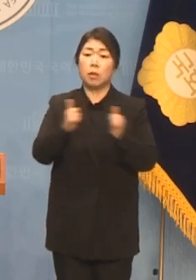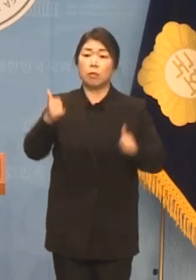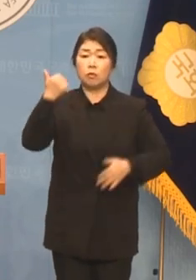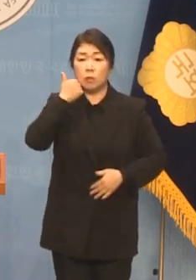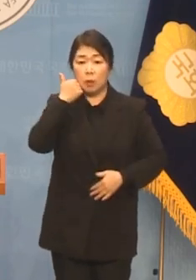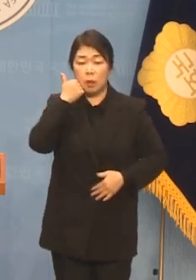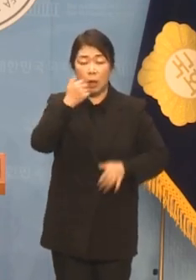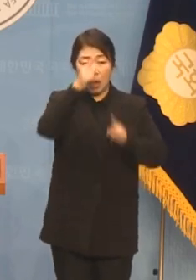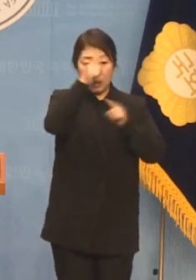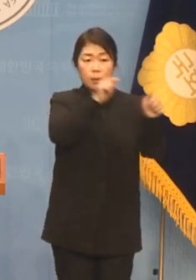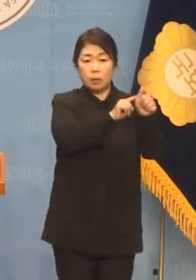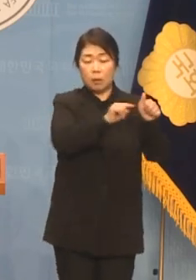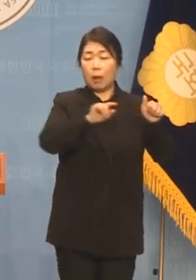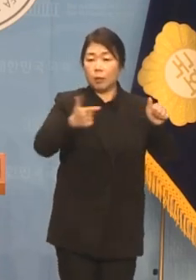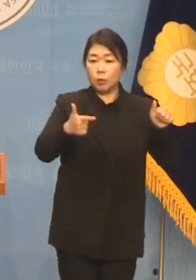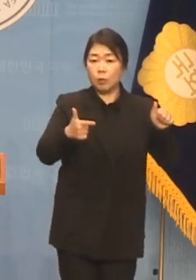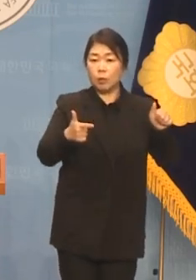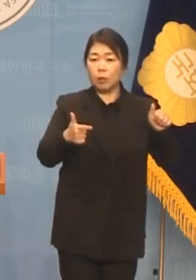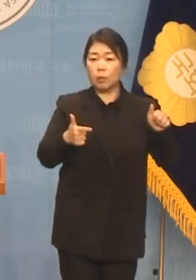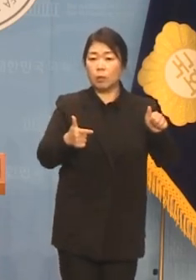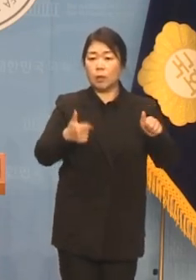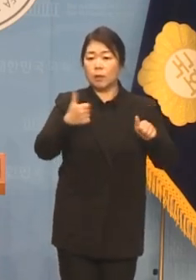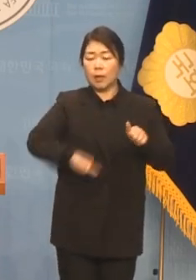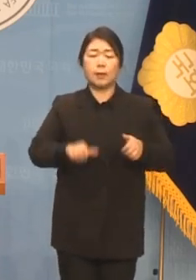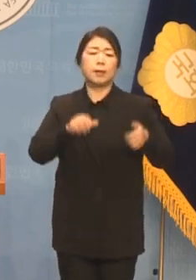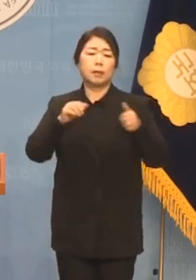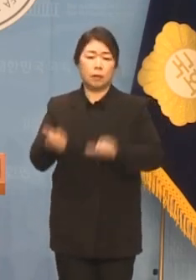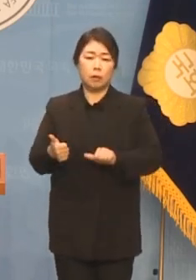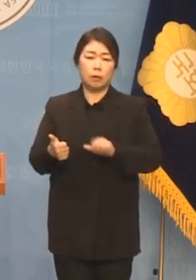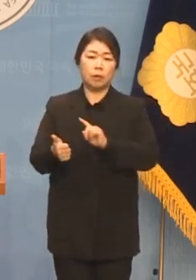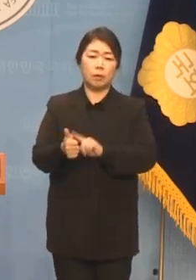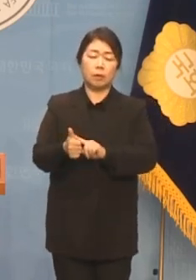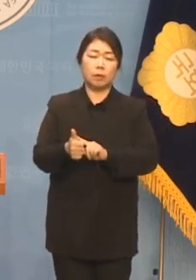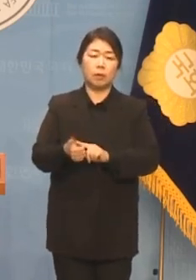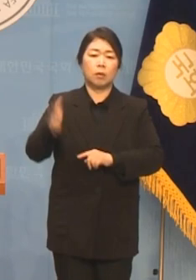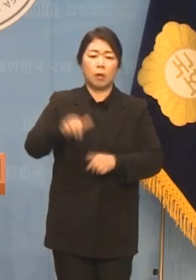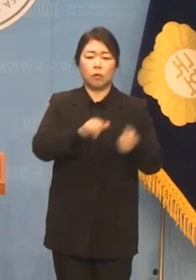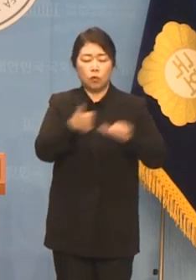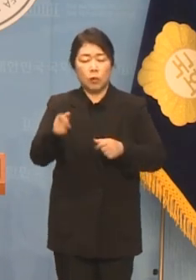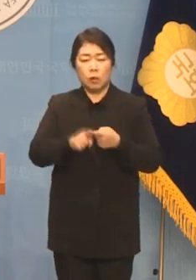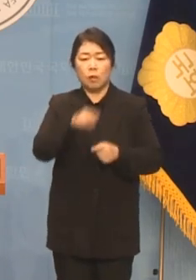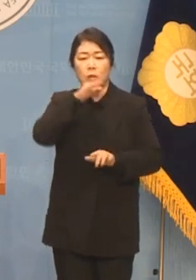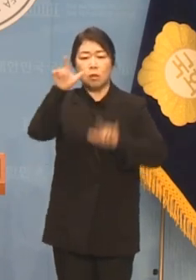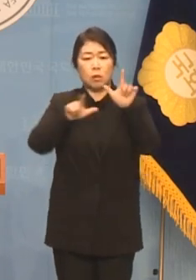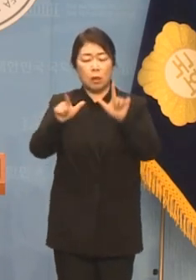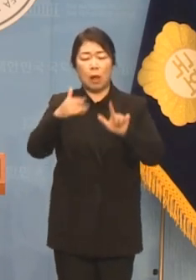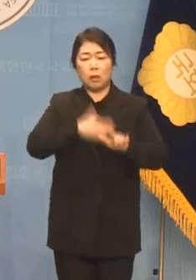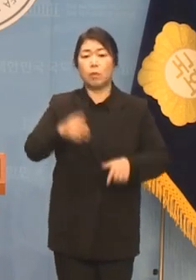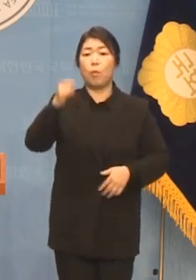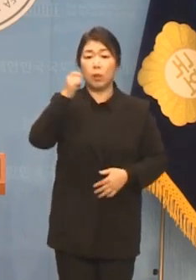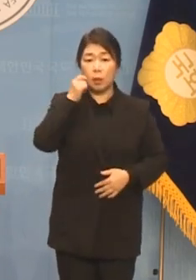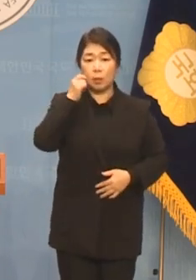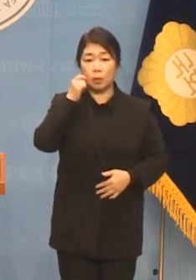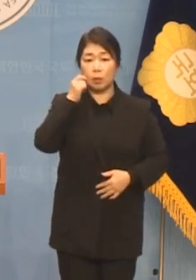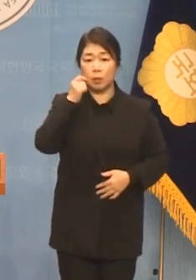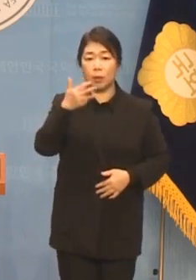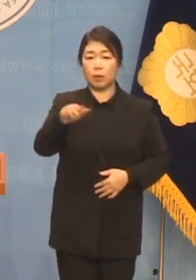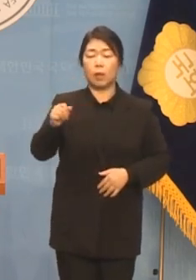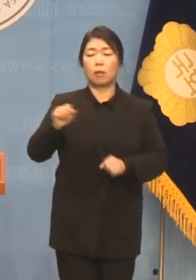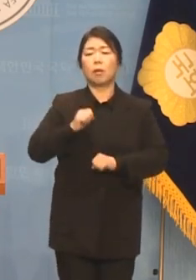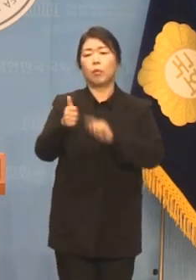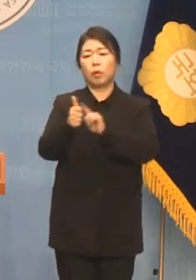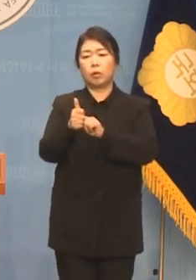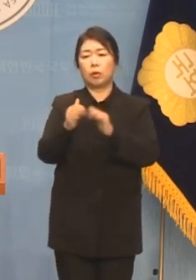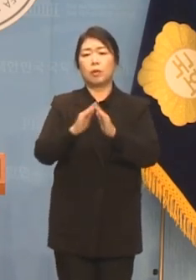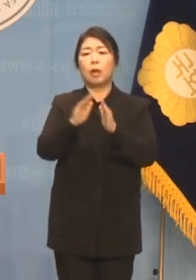이대사가 아니라 졸의 자식을 잃은 그런데도 죽음의 진실조차 알지 못하는 상병의